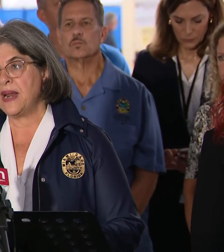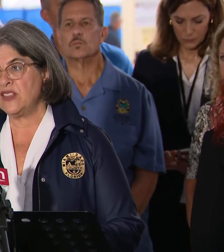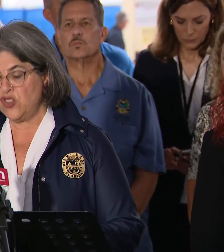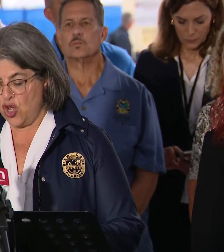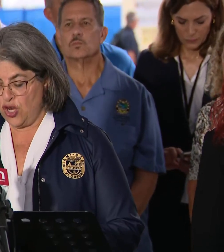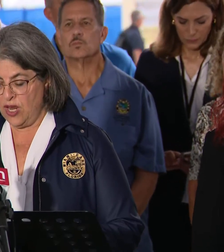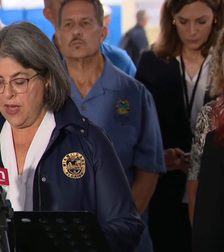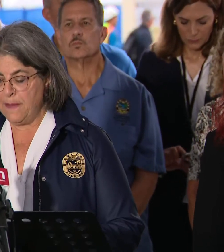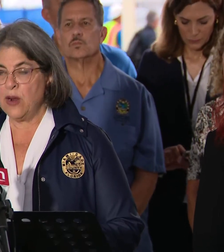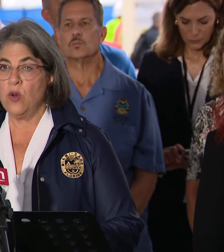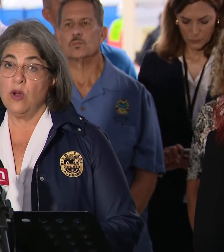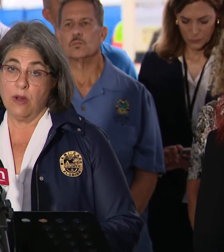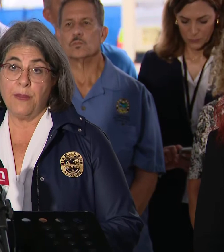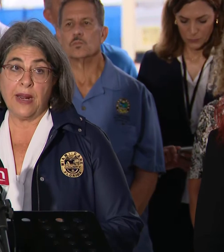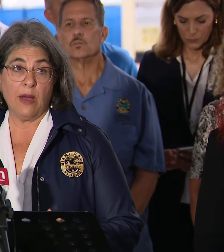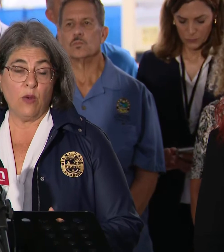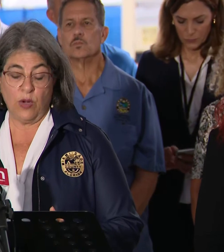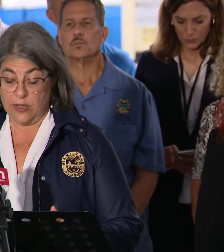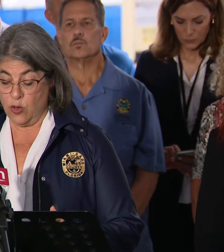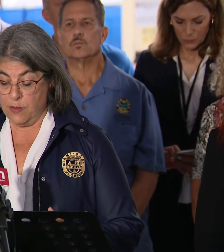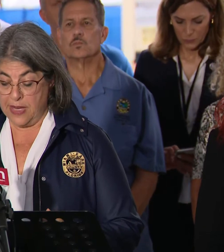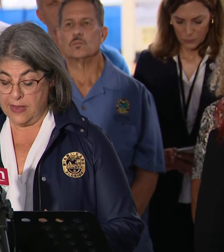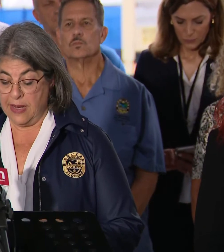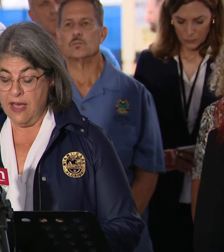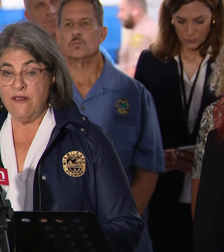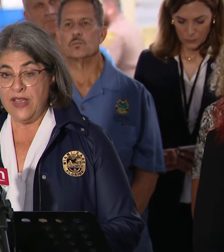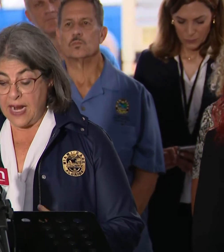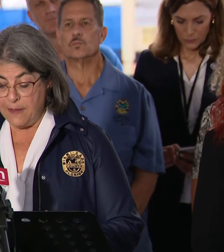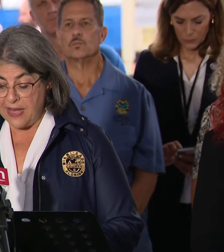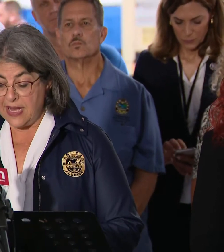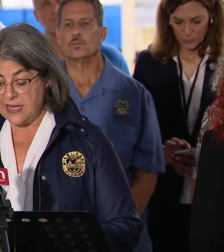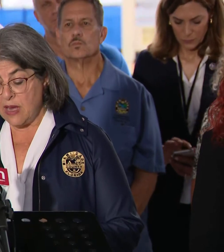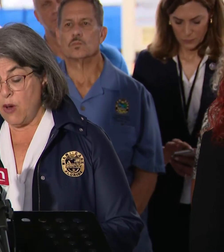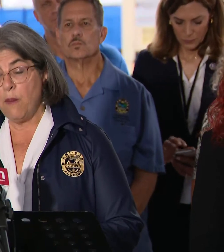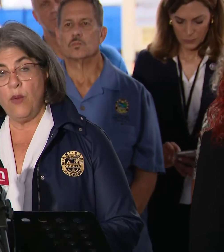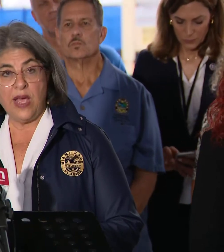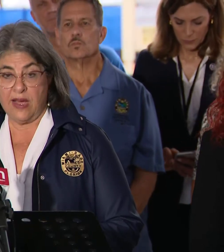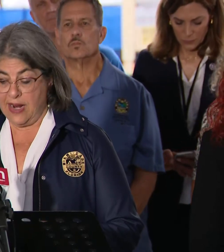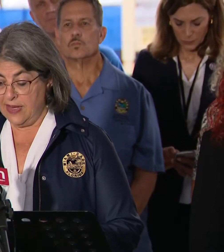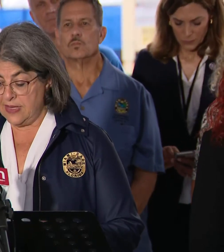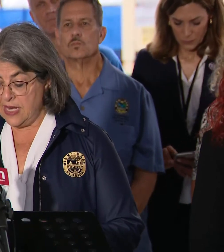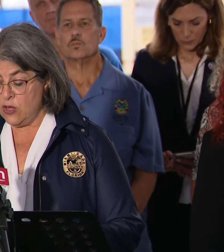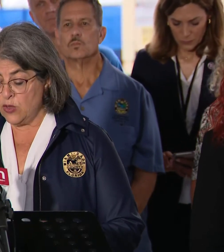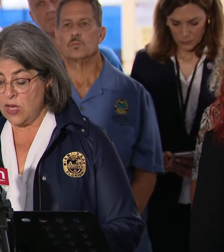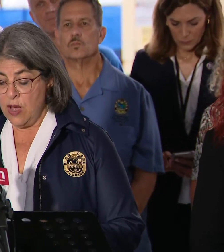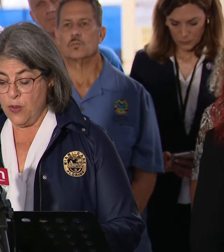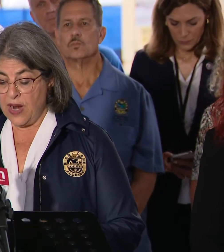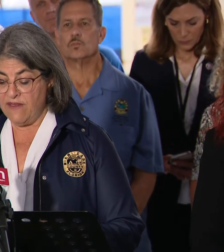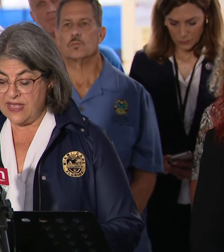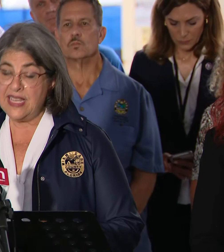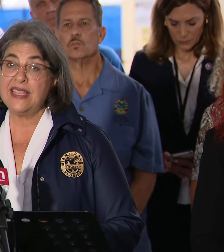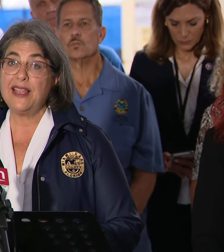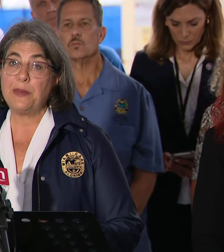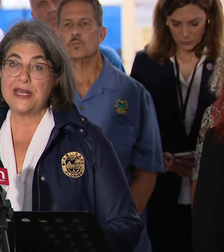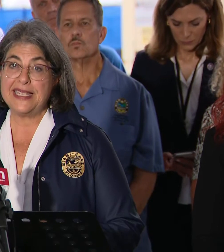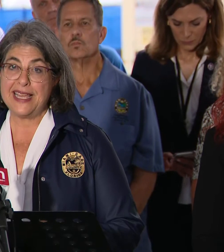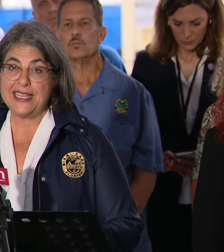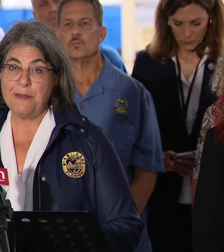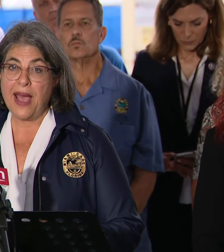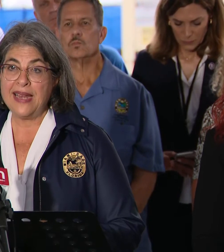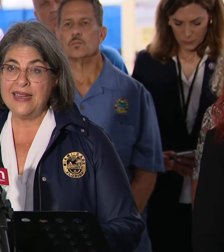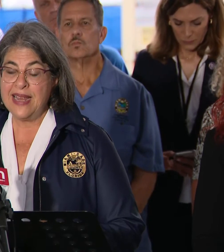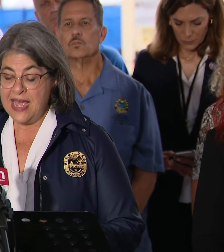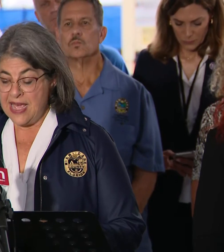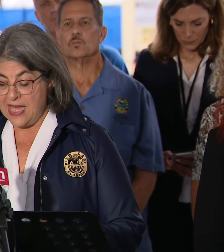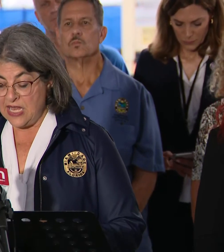en preparación para una tormenta. Finalmente, estamos muy agradecidos por la visita del